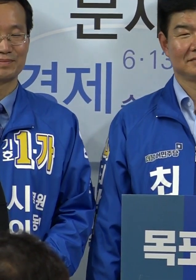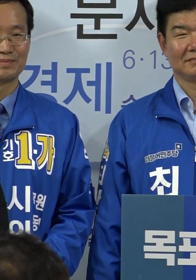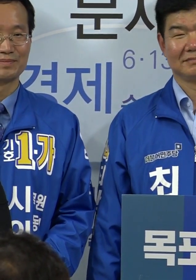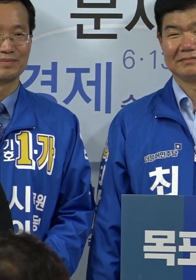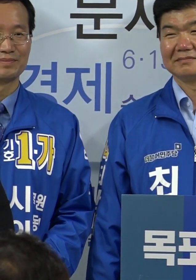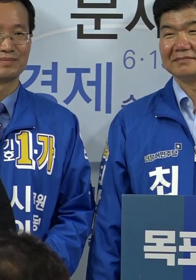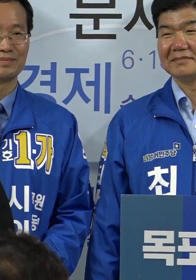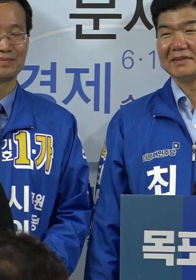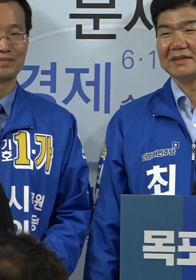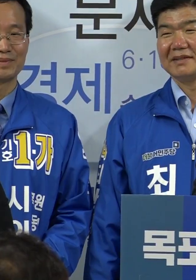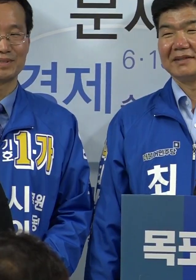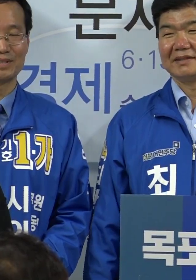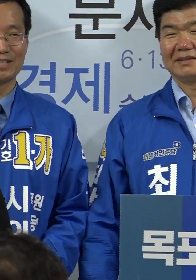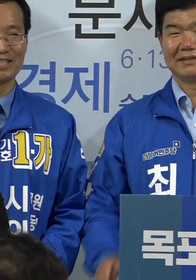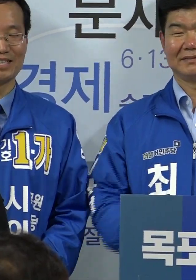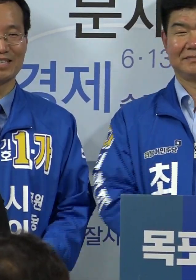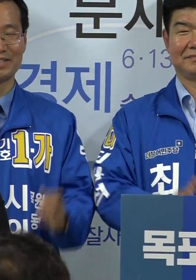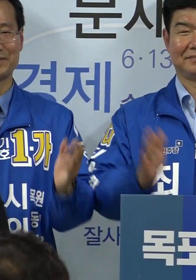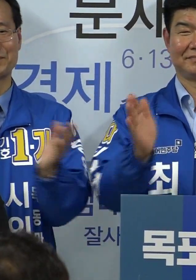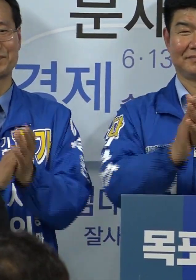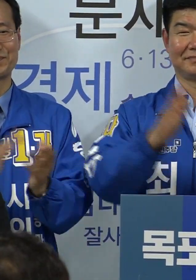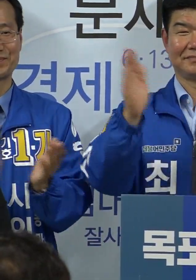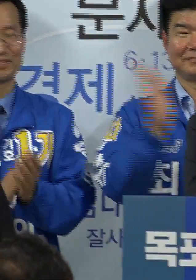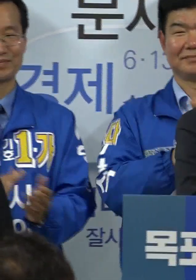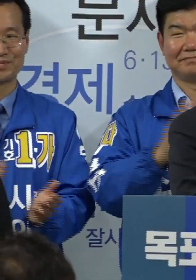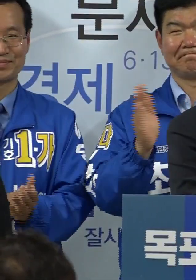것 같습니까, 여러분?